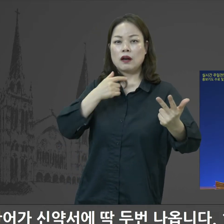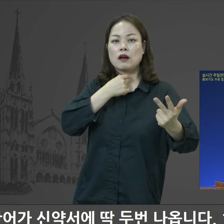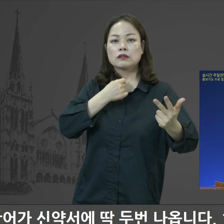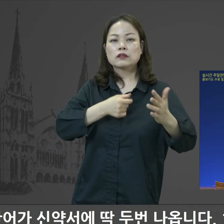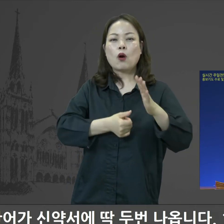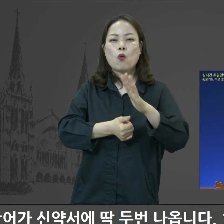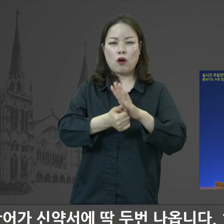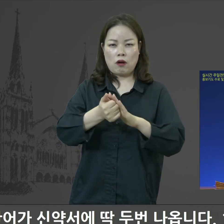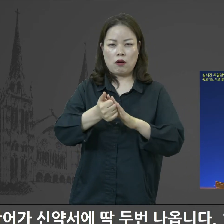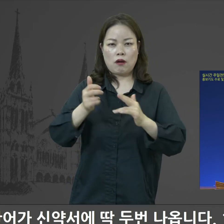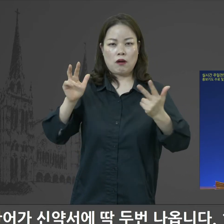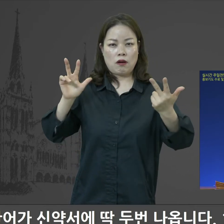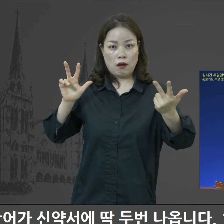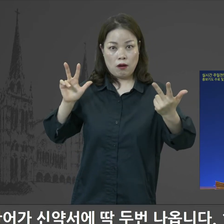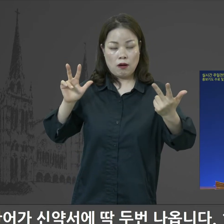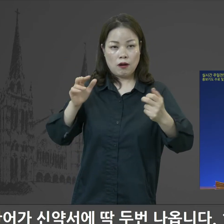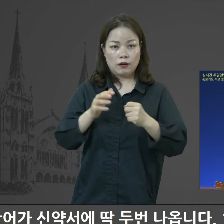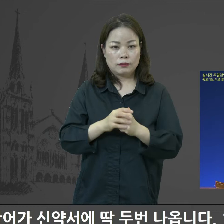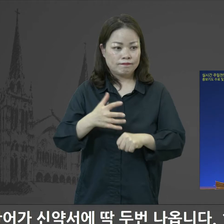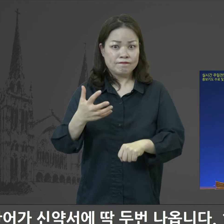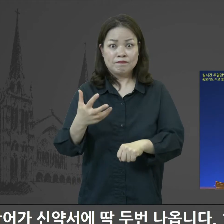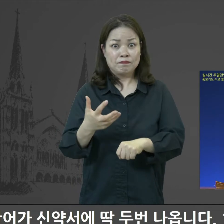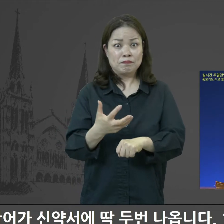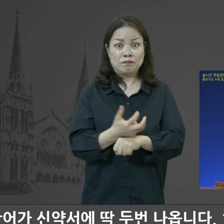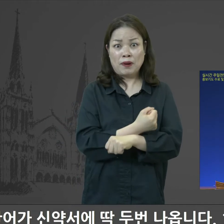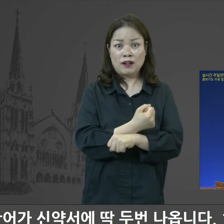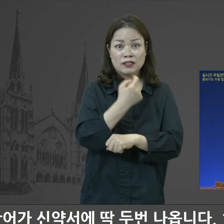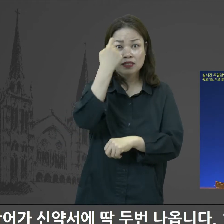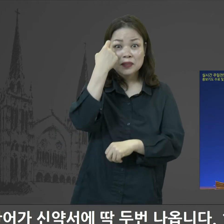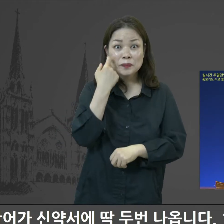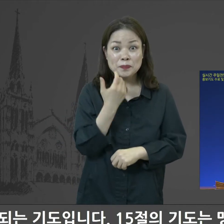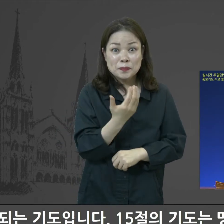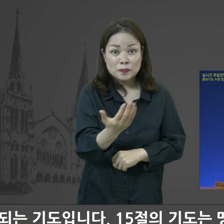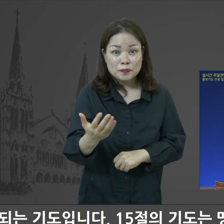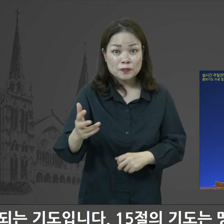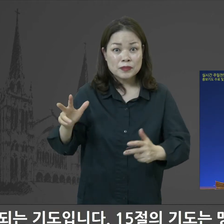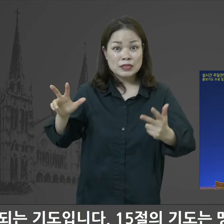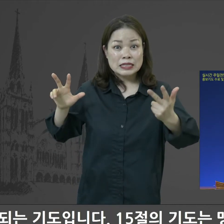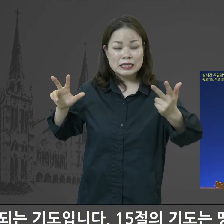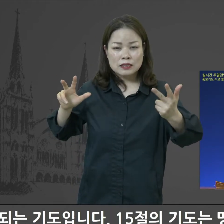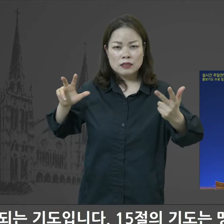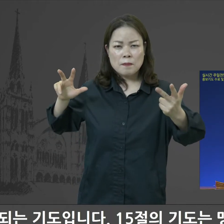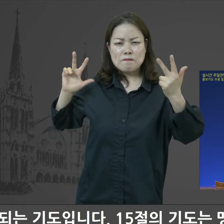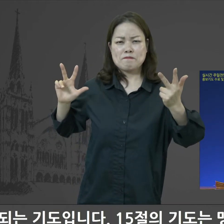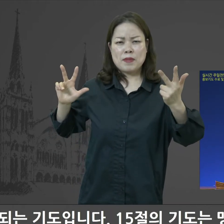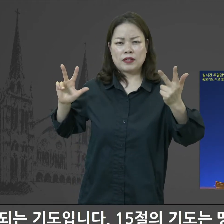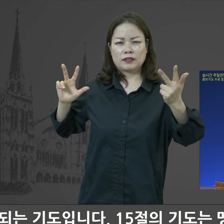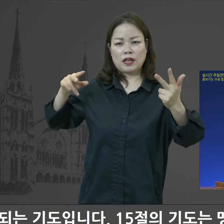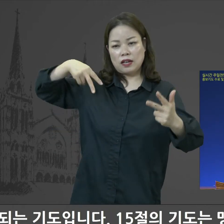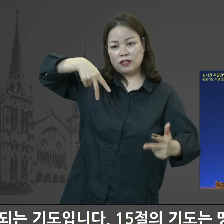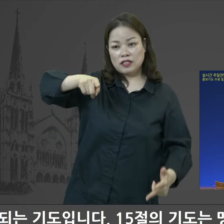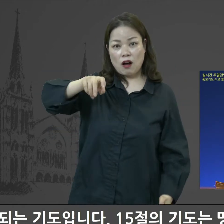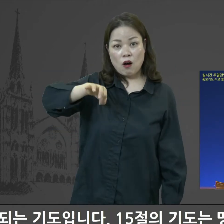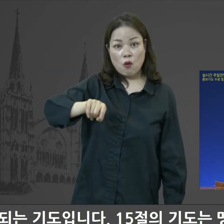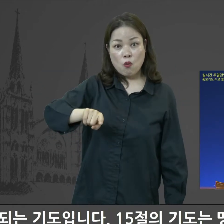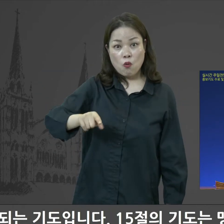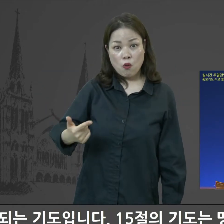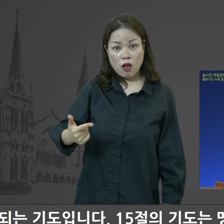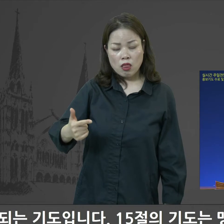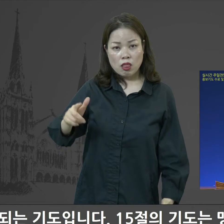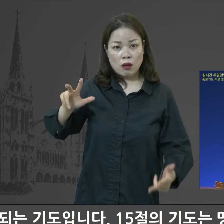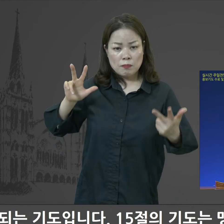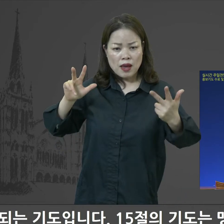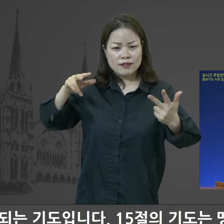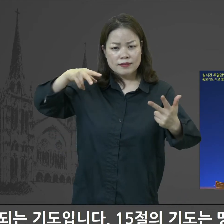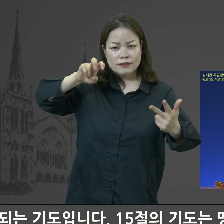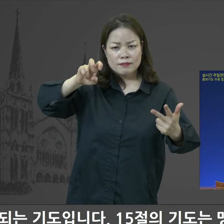의미를 가지고 있습니다. 여러분, 굉장히 강력하게 다가오지 않습니까? 서원하고 맹세라는 의미를 가지고 있다는 것입니다. 조금 더 의미를